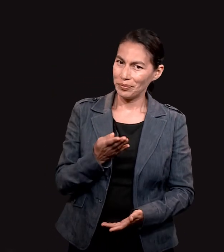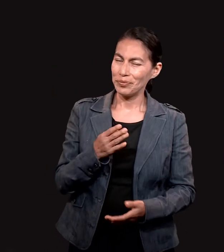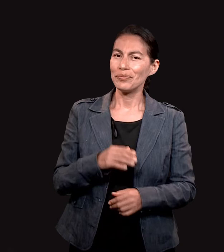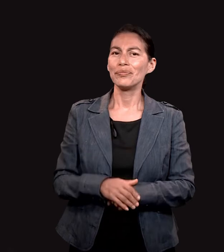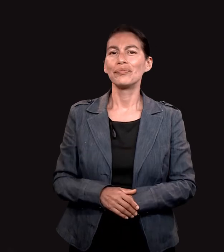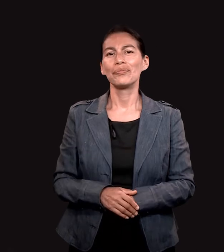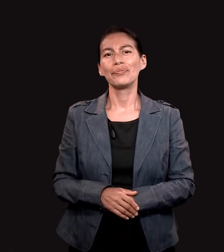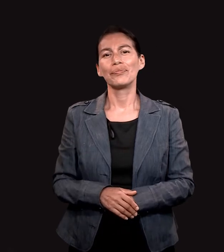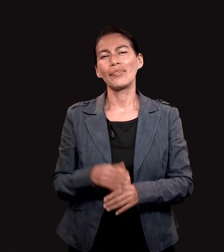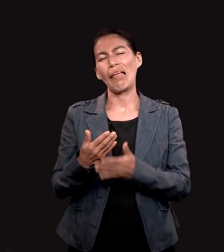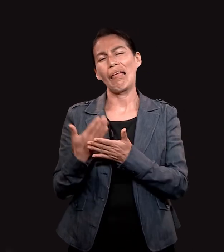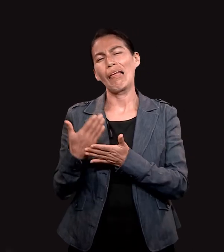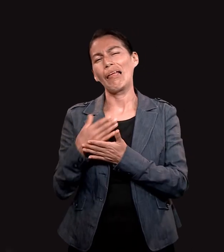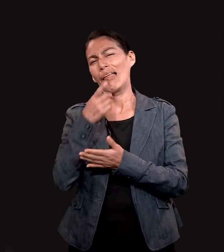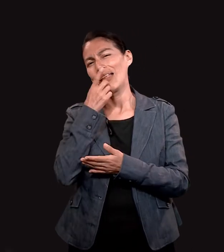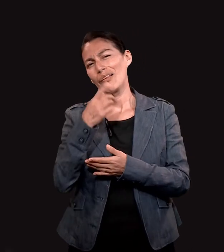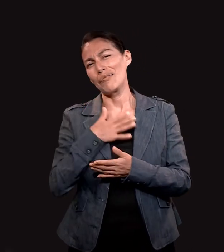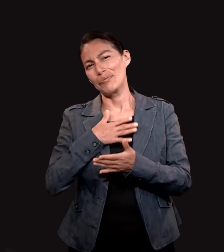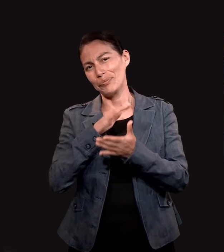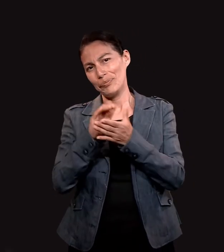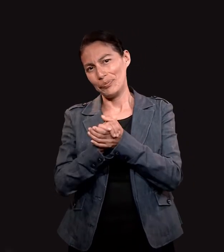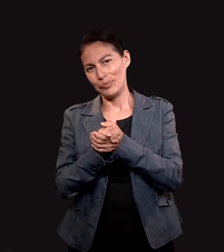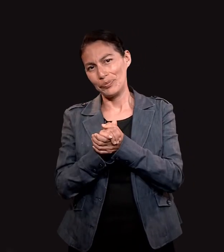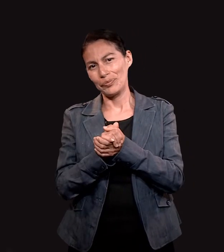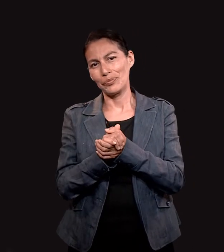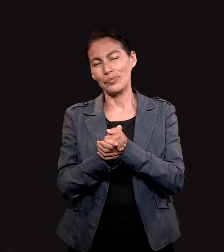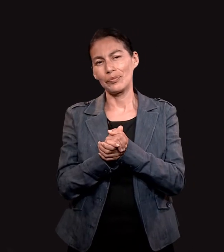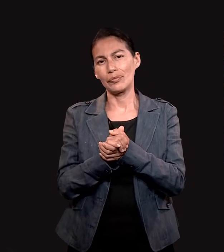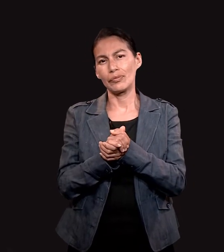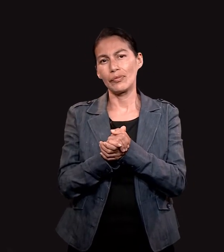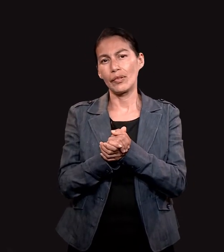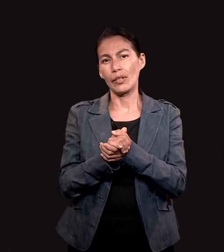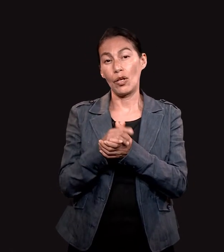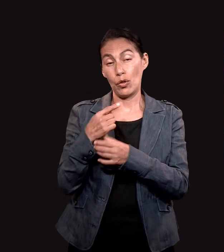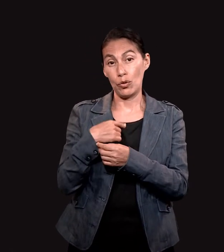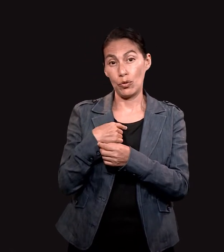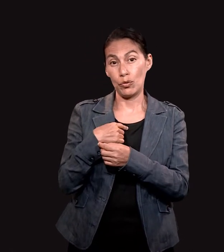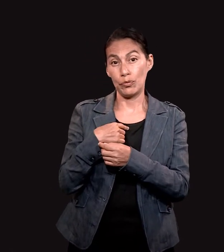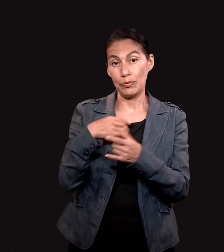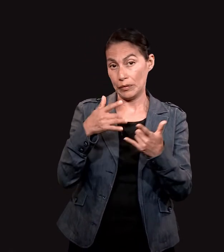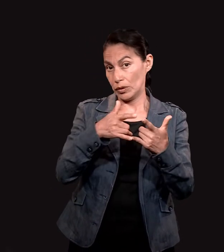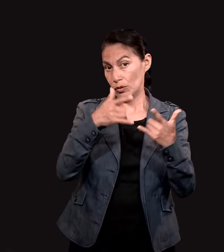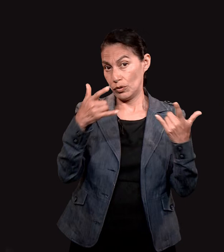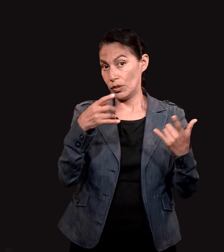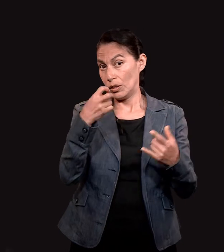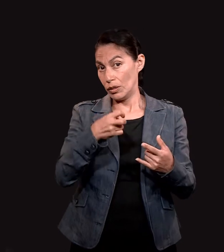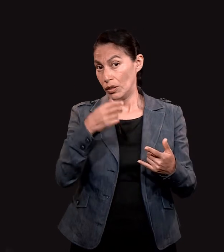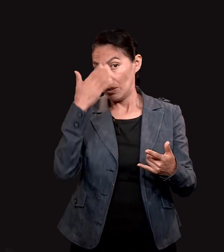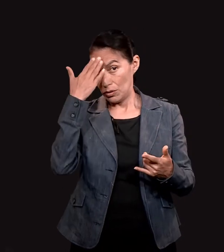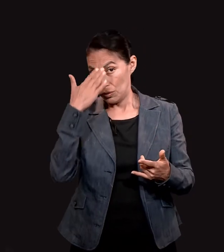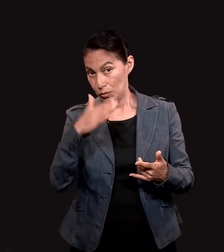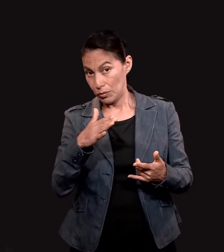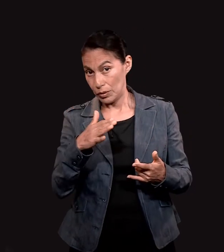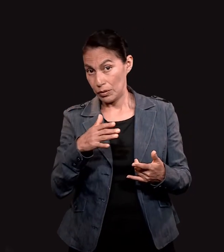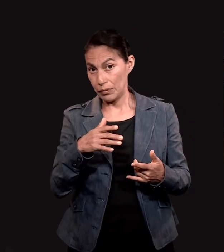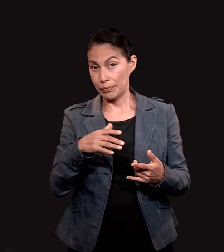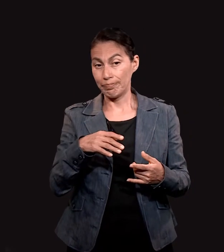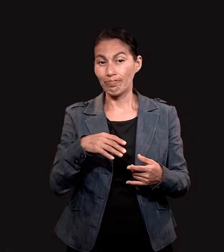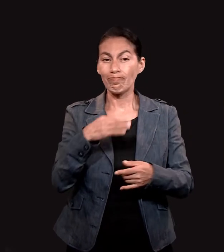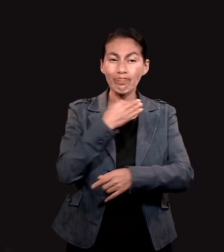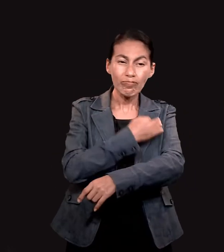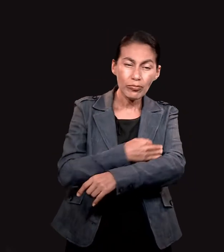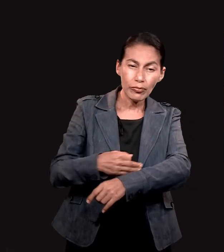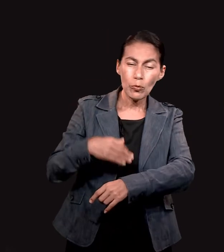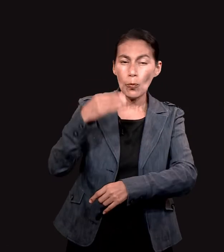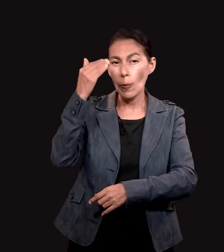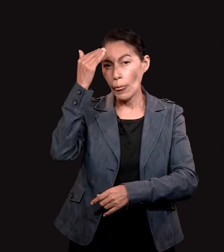pues ya como lo acaba de comentar mi esposo, para mí también el hecho de cuando yo supe esta historia y ya empecé a conocer